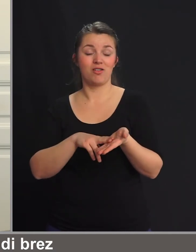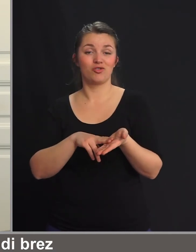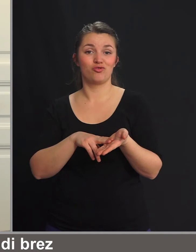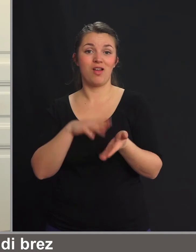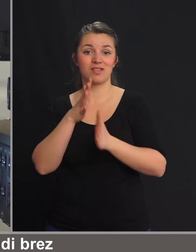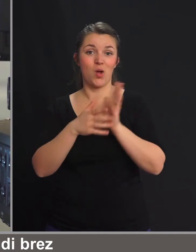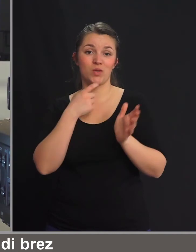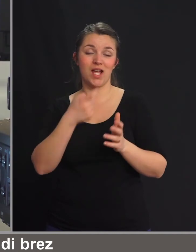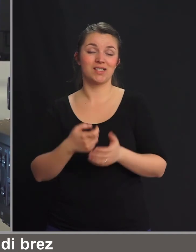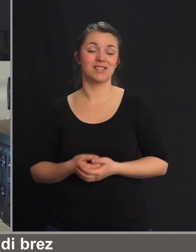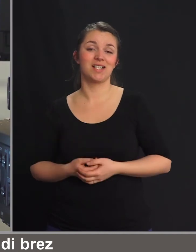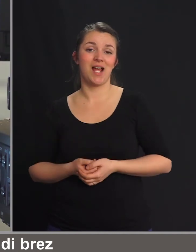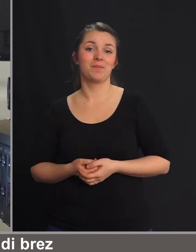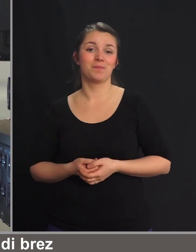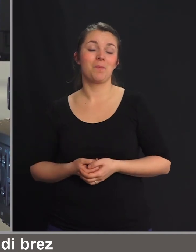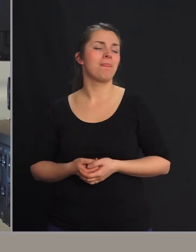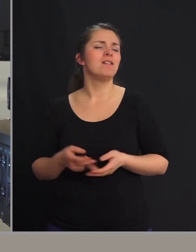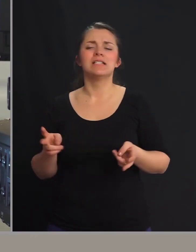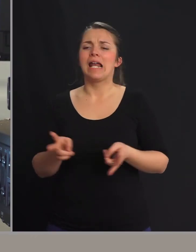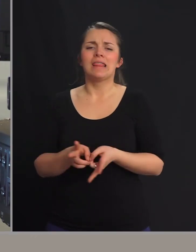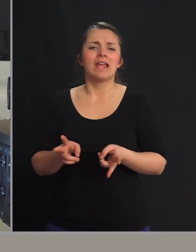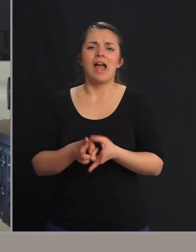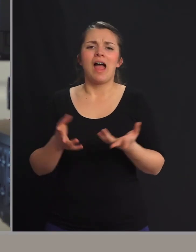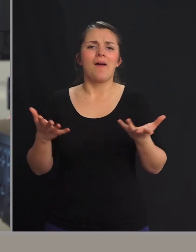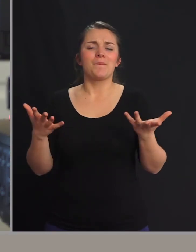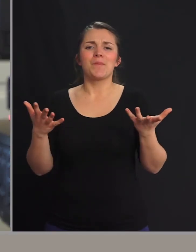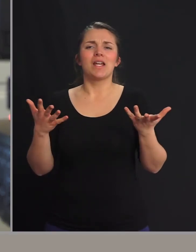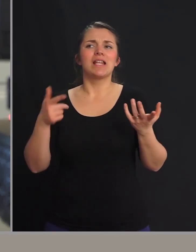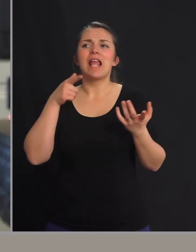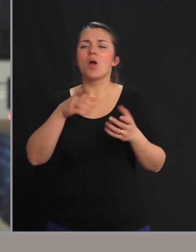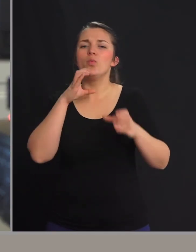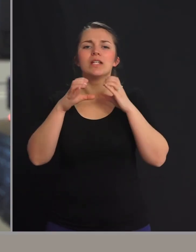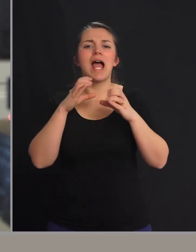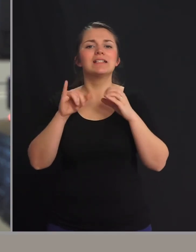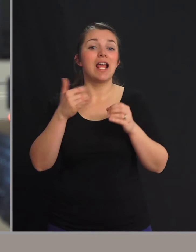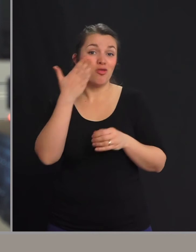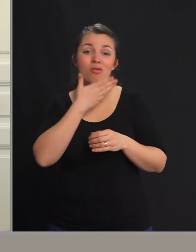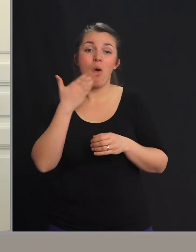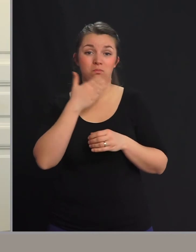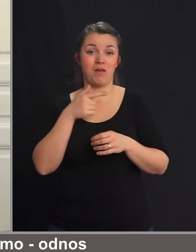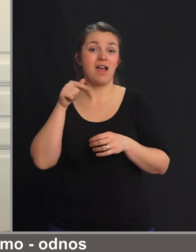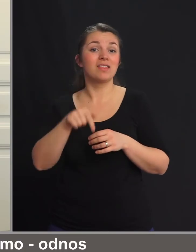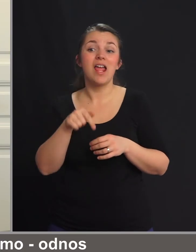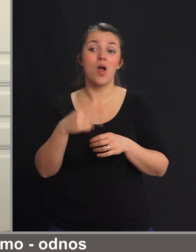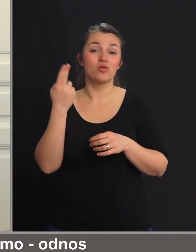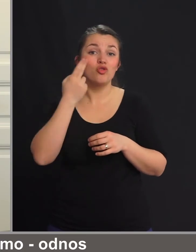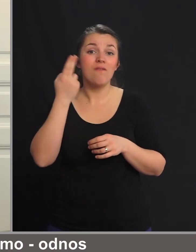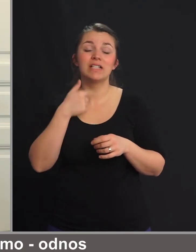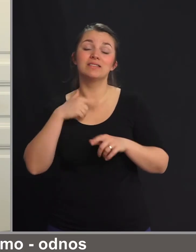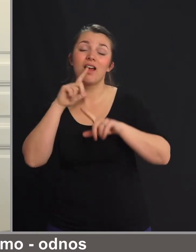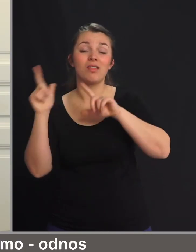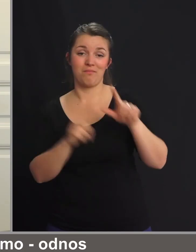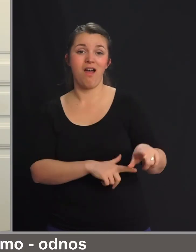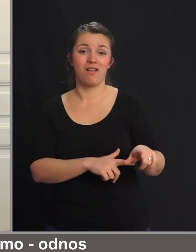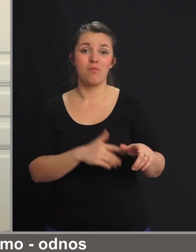tolmača znakovnega jezika. Skratka, ta komunikacija je topla, ne, tega, kar v